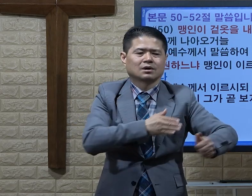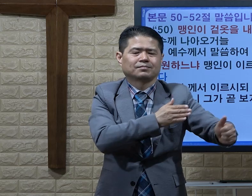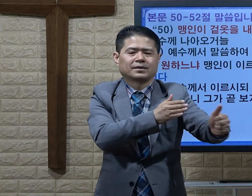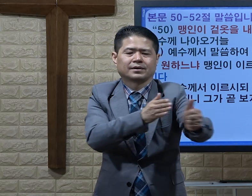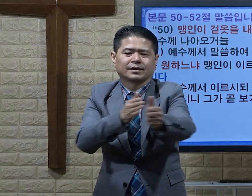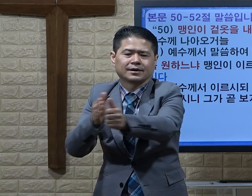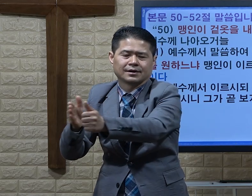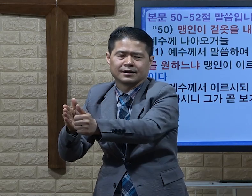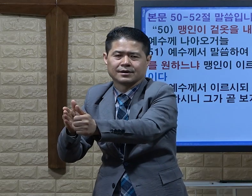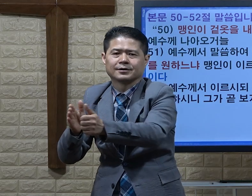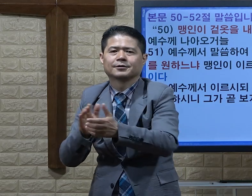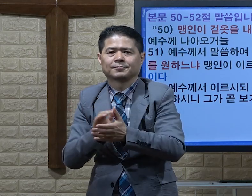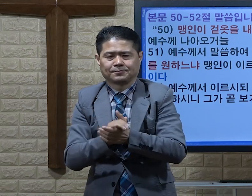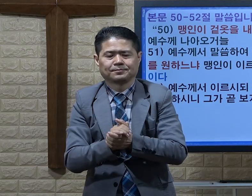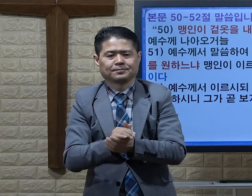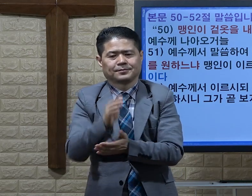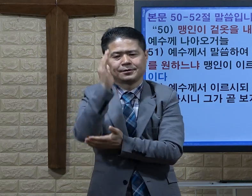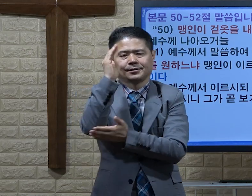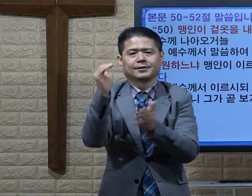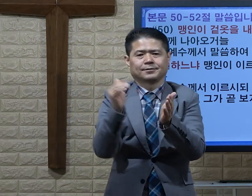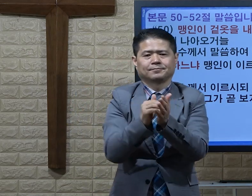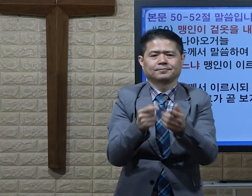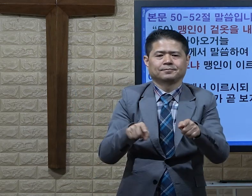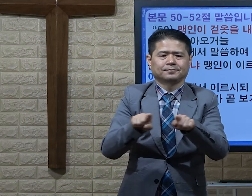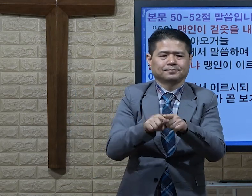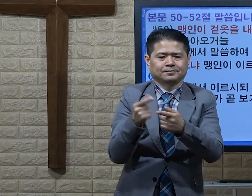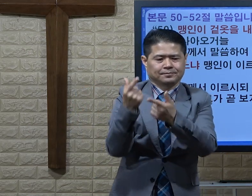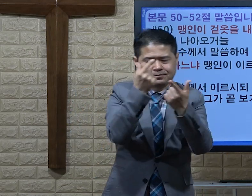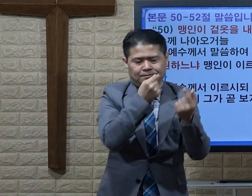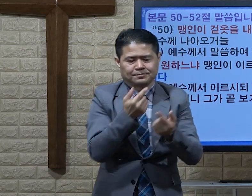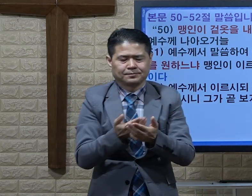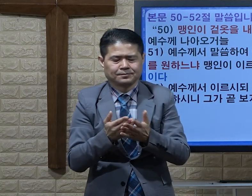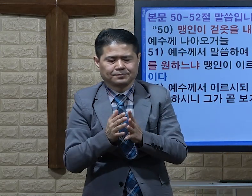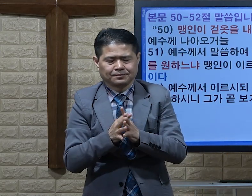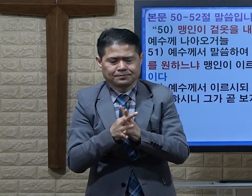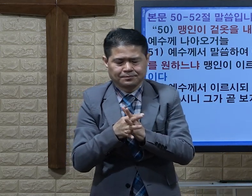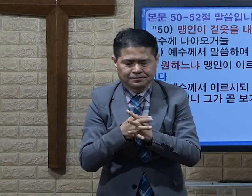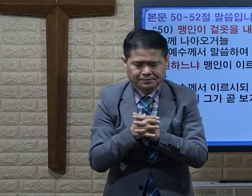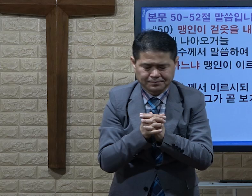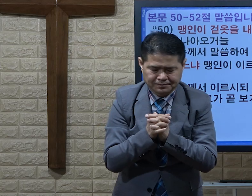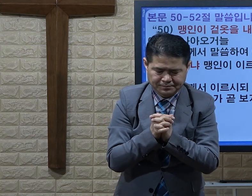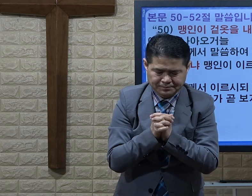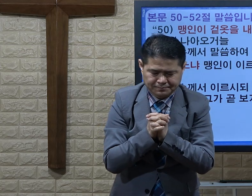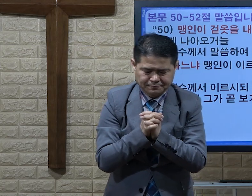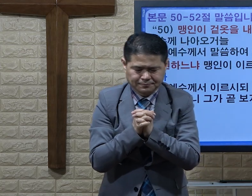주시길 바랍니다. 오늘 함께 말씀 마치며 기도하겠습니다.